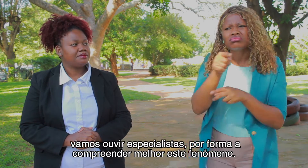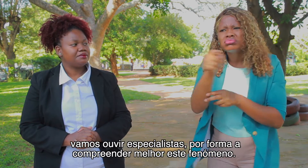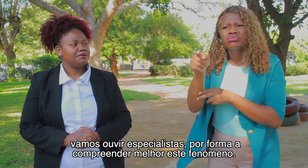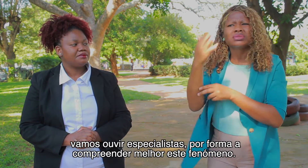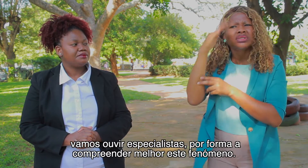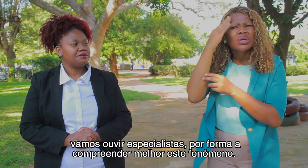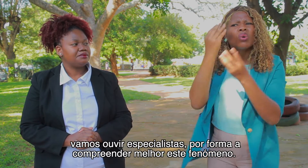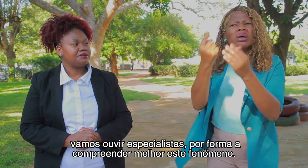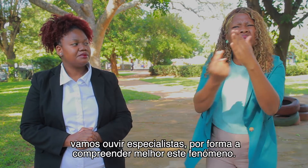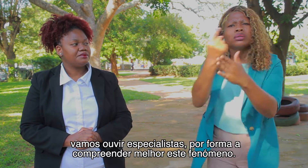fenômeno.